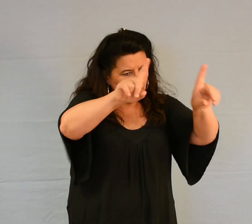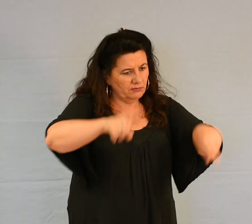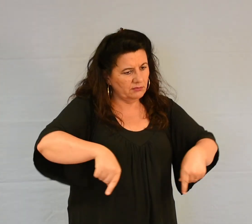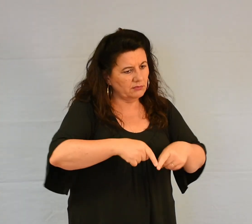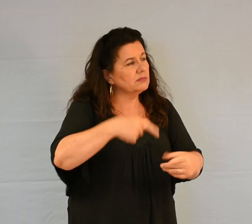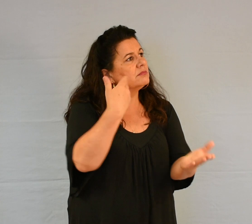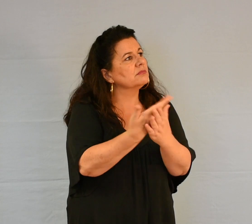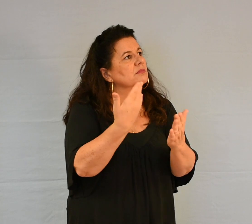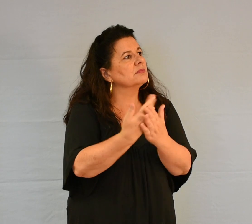Jésus répliqua: